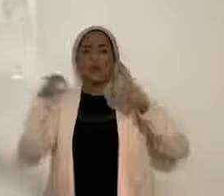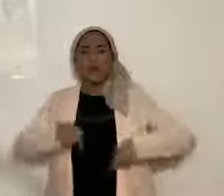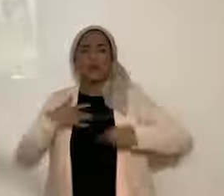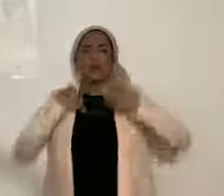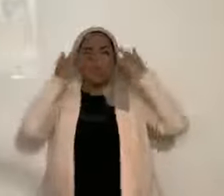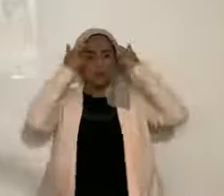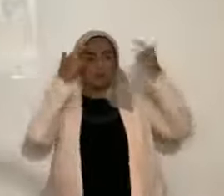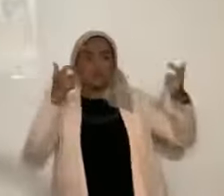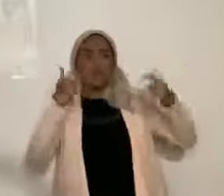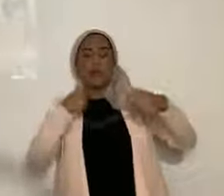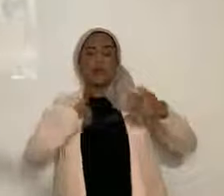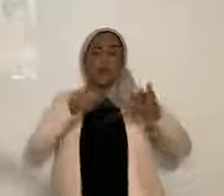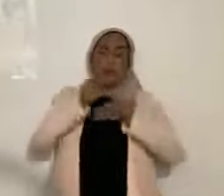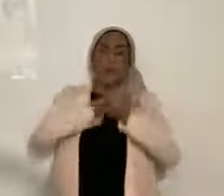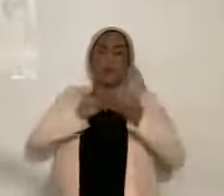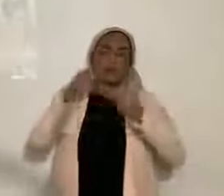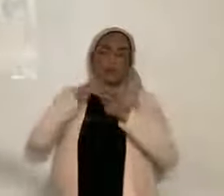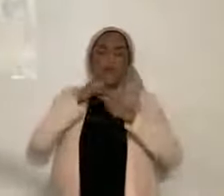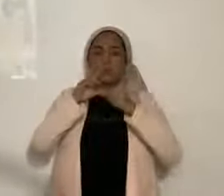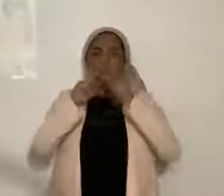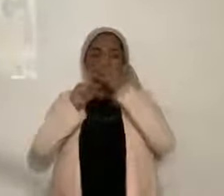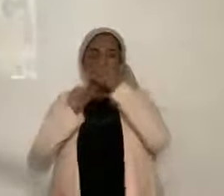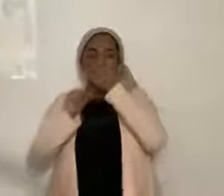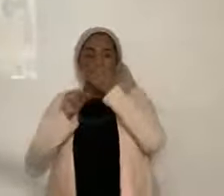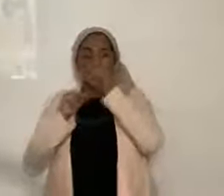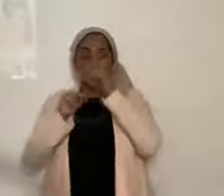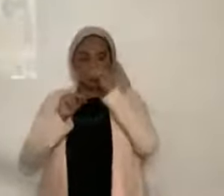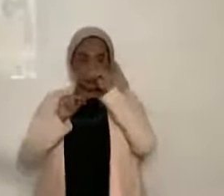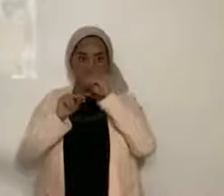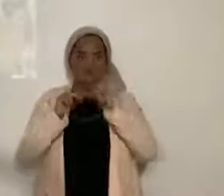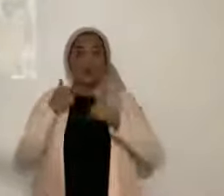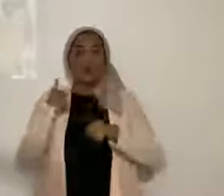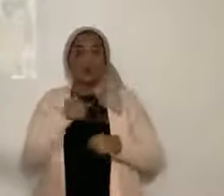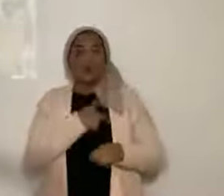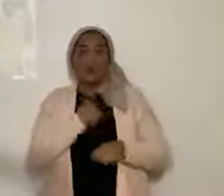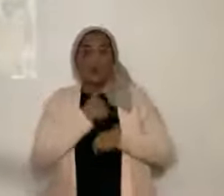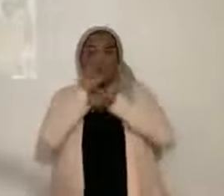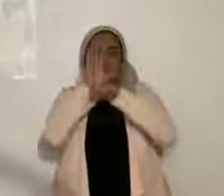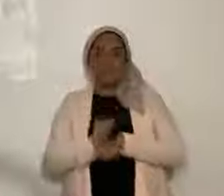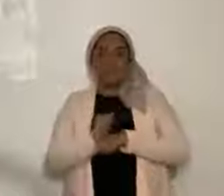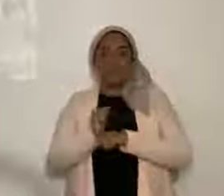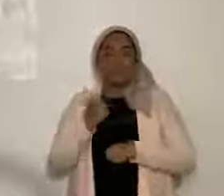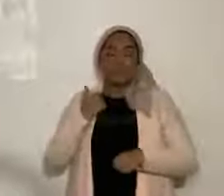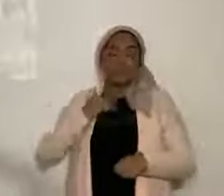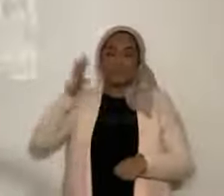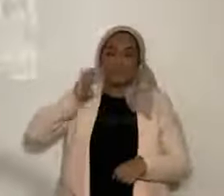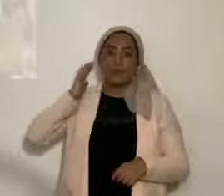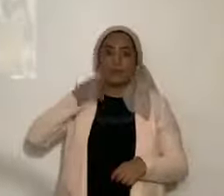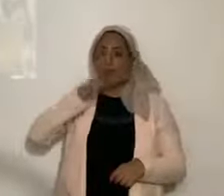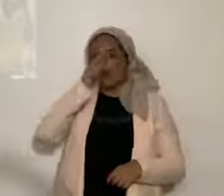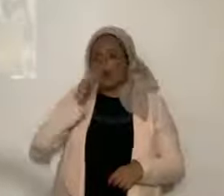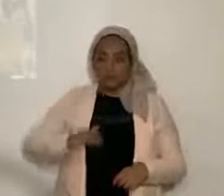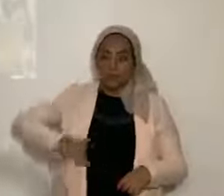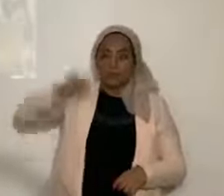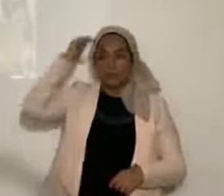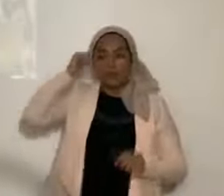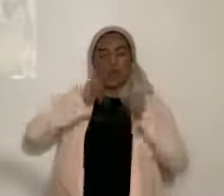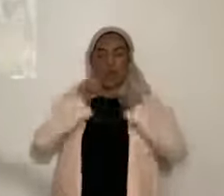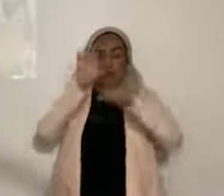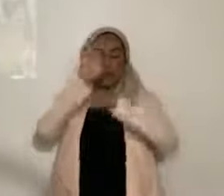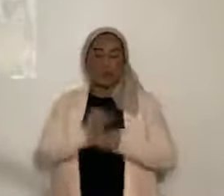presumir que soy muy santo, no. Es que eso lo tenemos ya desde antes de que